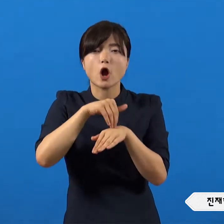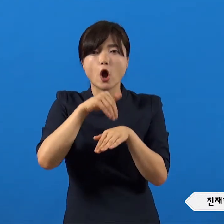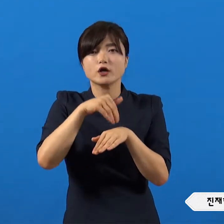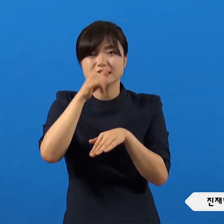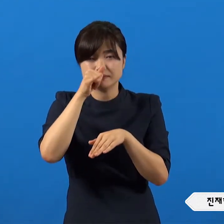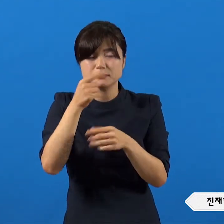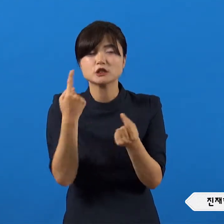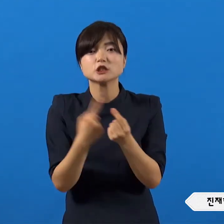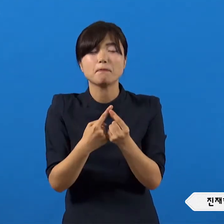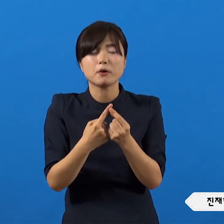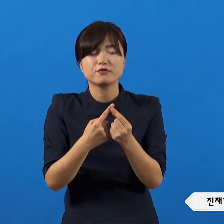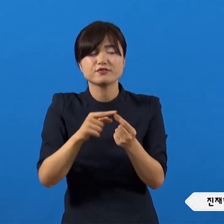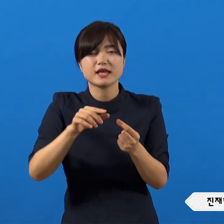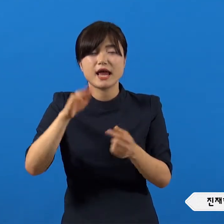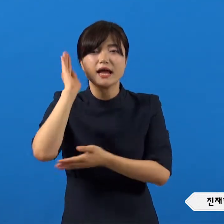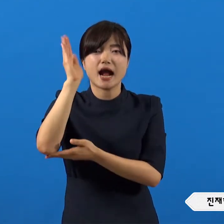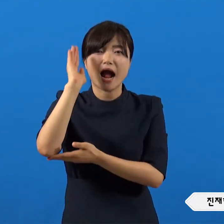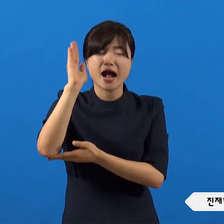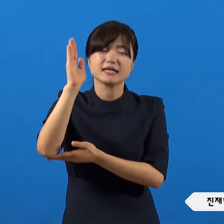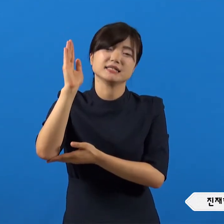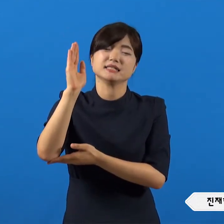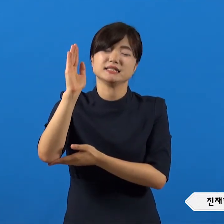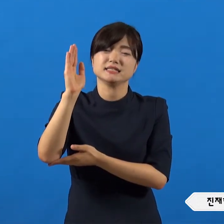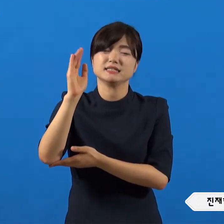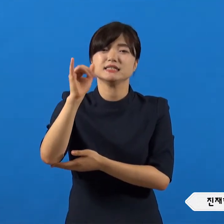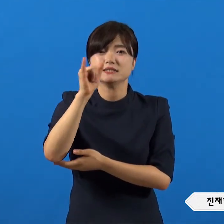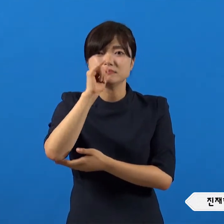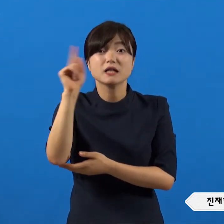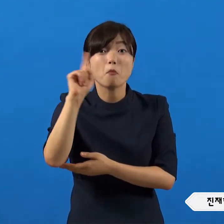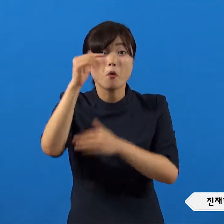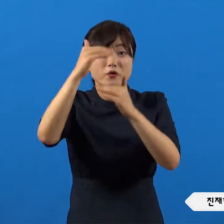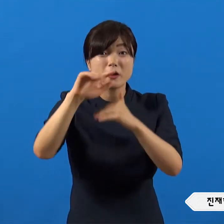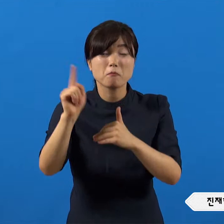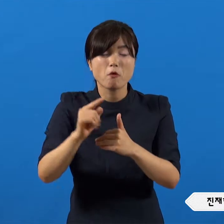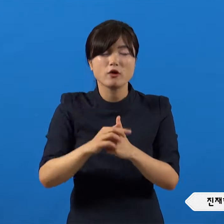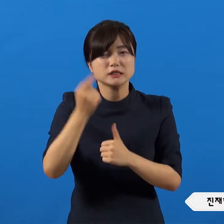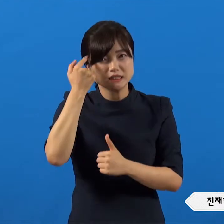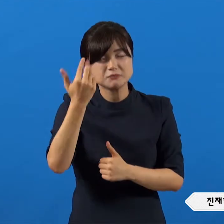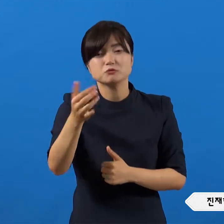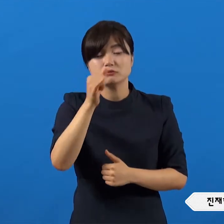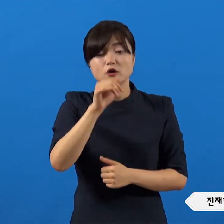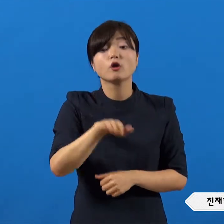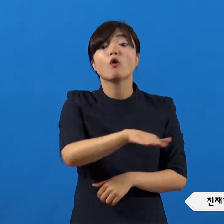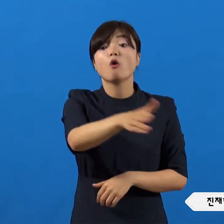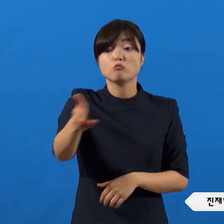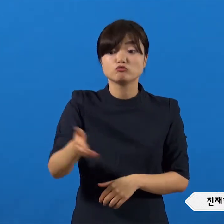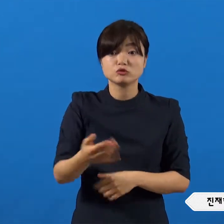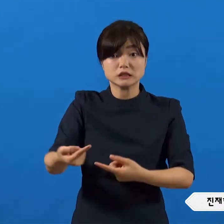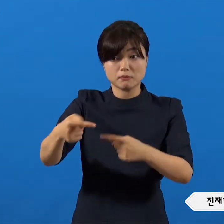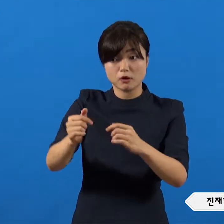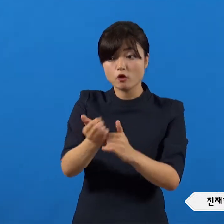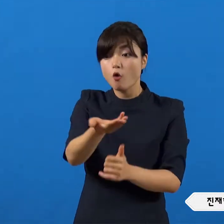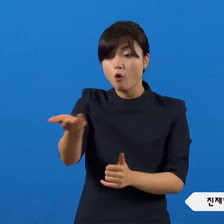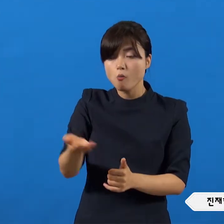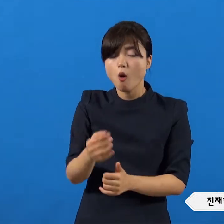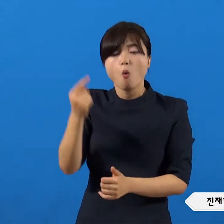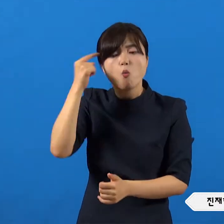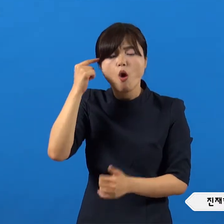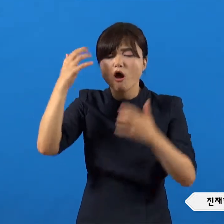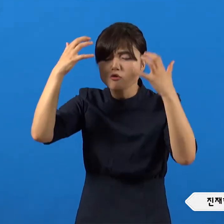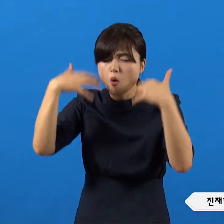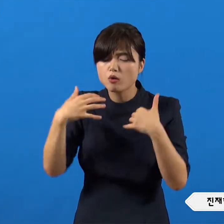시간에 이야기하는 강의 내용이 있습니다. 그것은 이런 질문입니다. 여러분, 왜 여름에